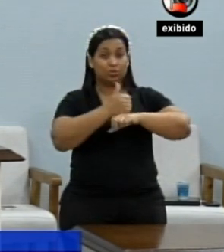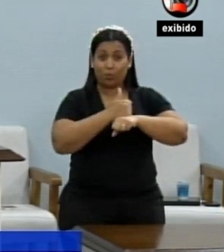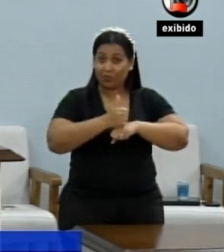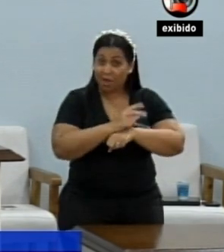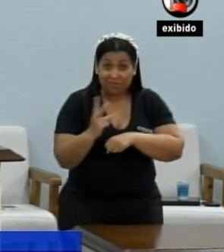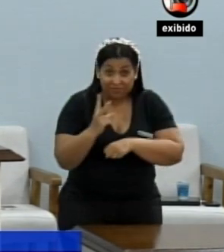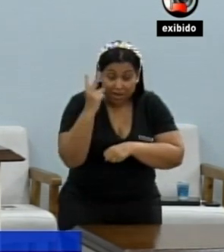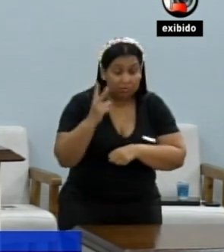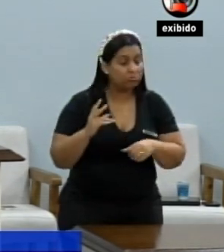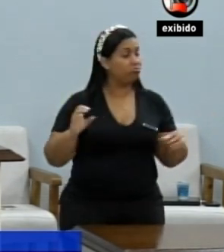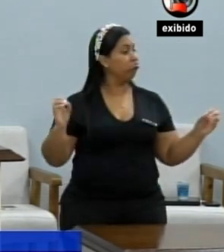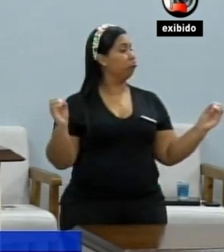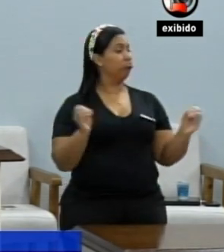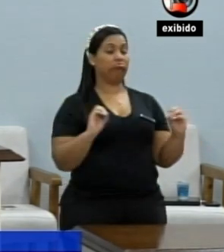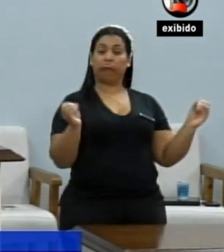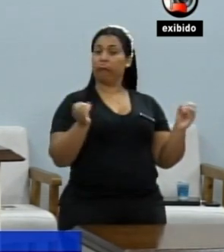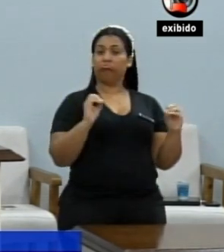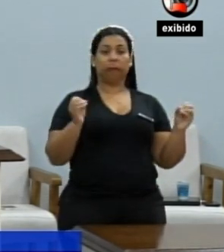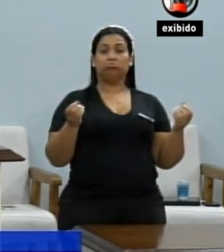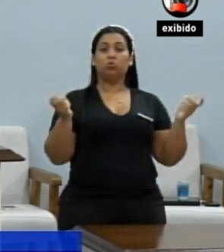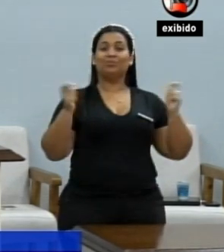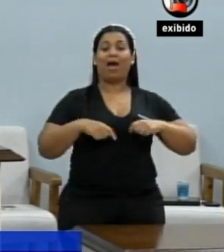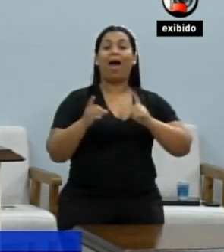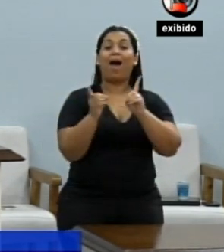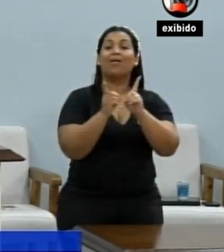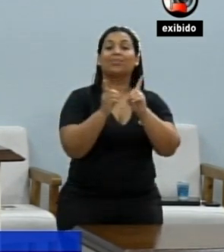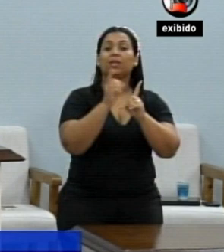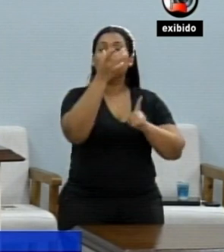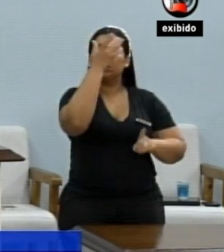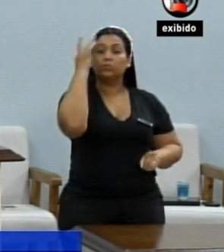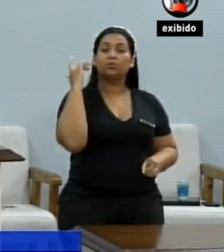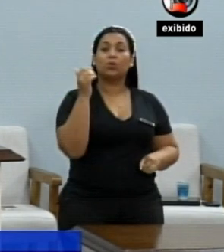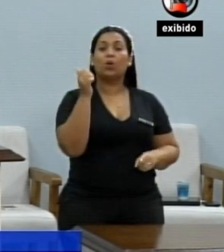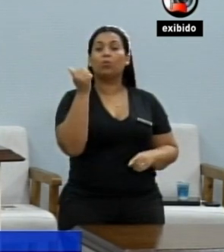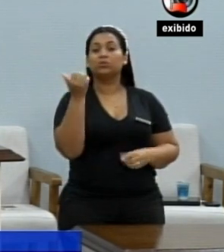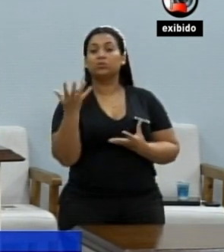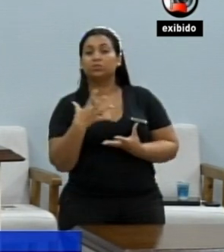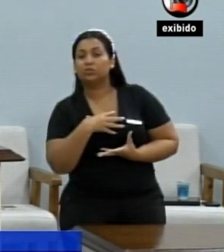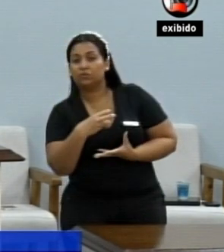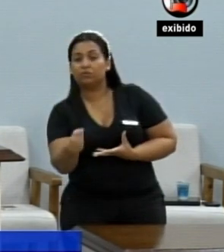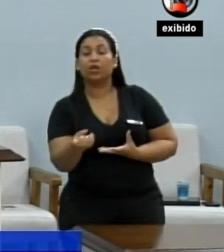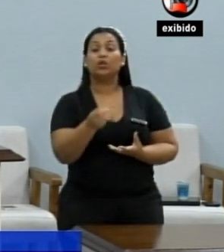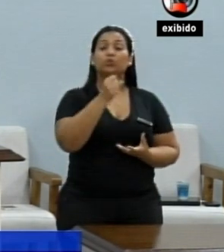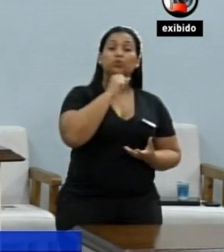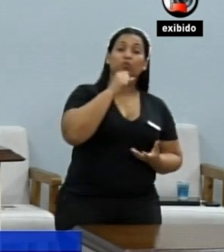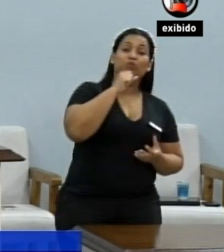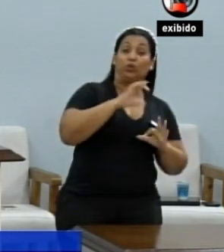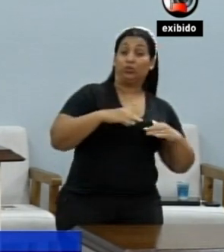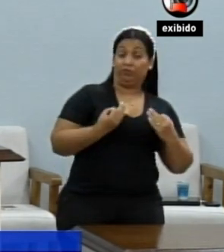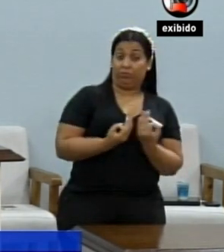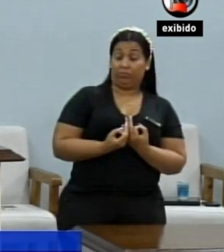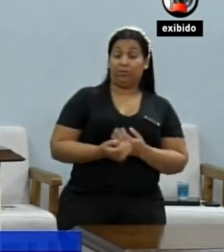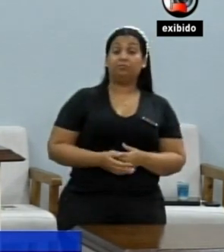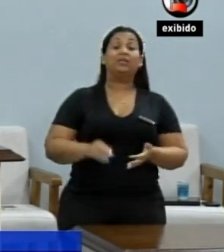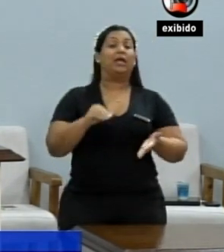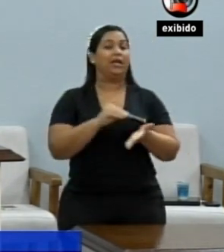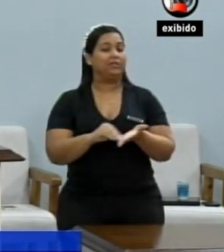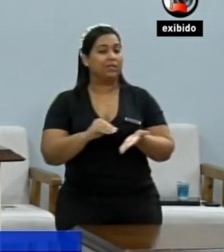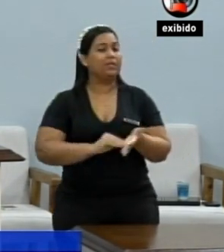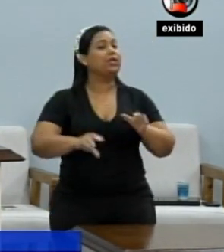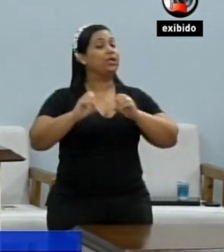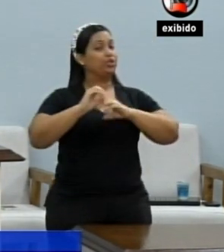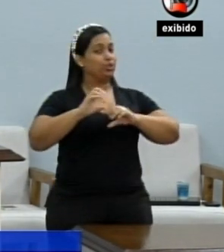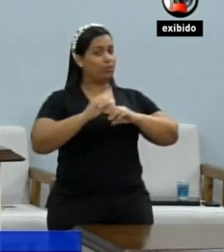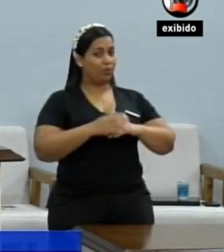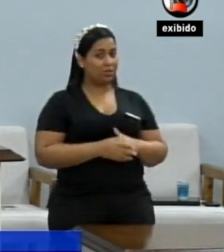valorizados, não têm capacidade para atender as vítimas, seus filhos, seus avós, suas famílias. É a Secretaria de Educação